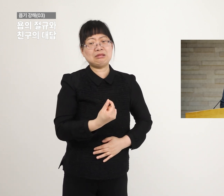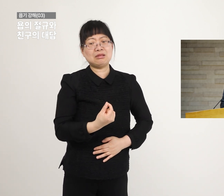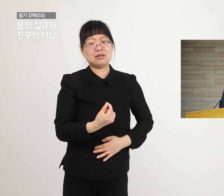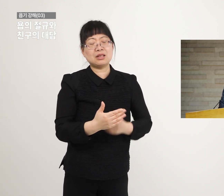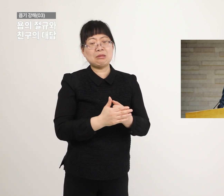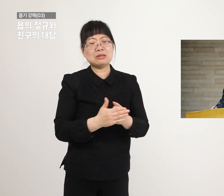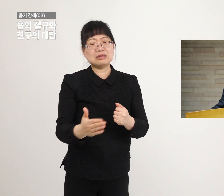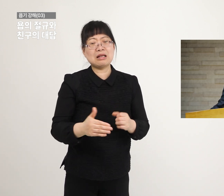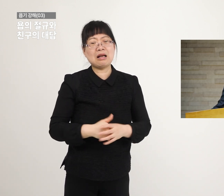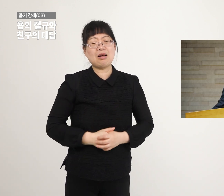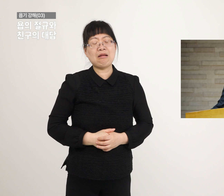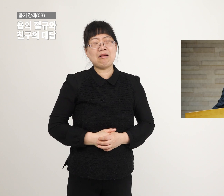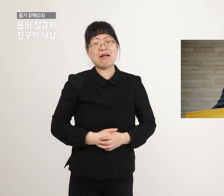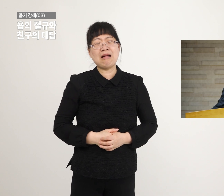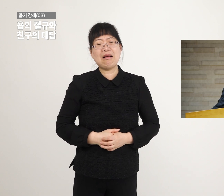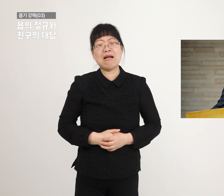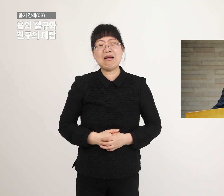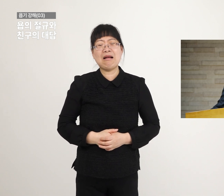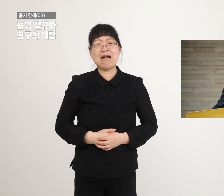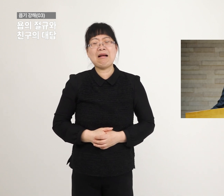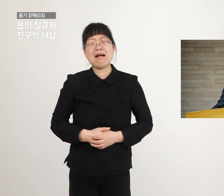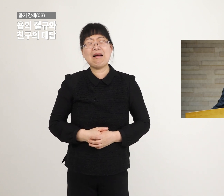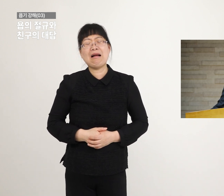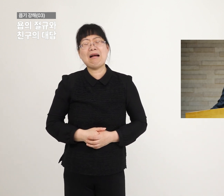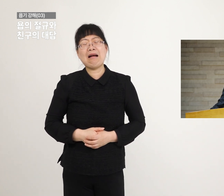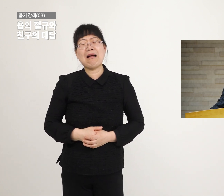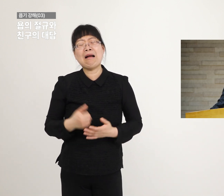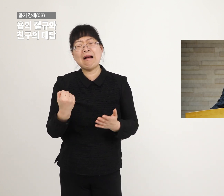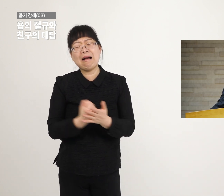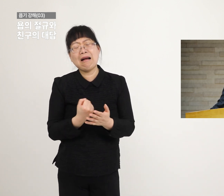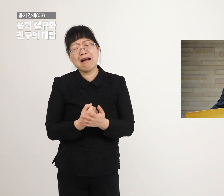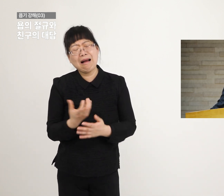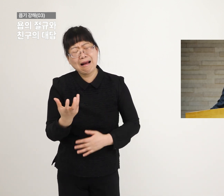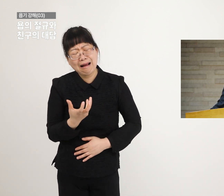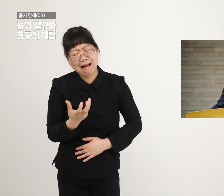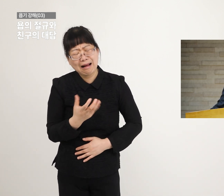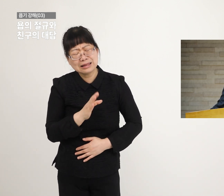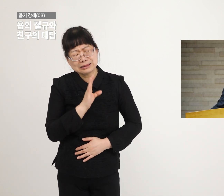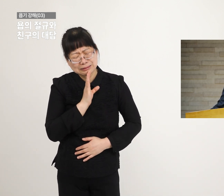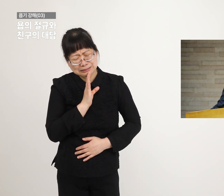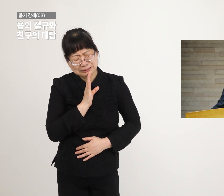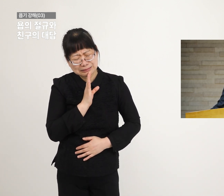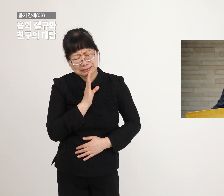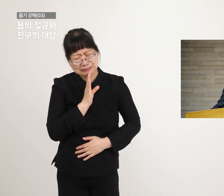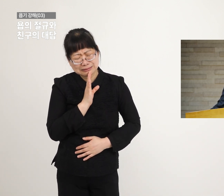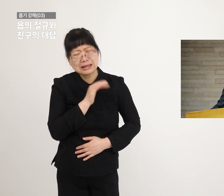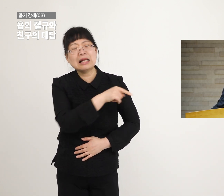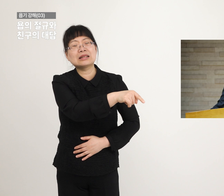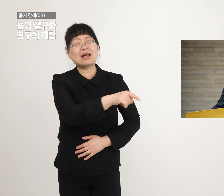그러니까 앓는 소리라는 말이 너무 이 절실한 소리예요. 절규.